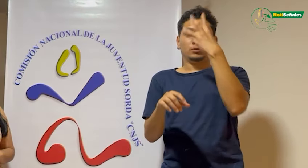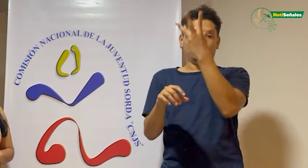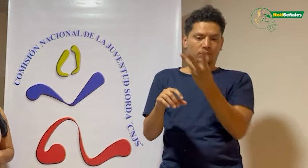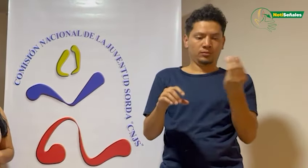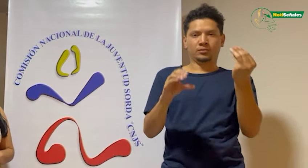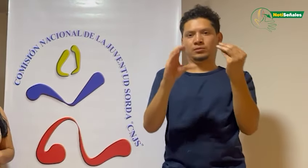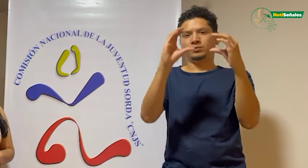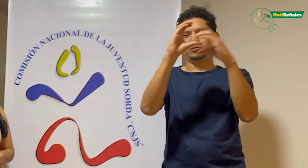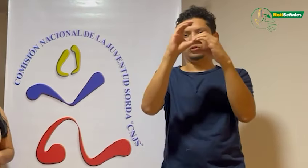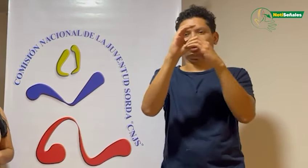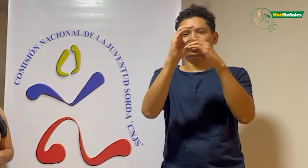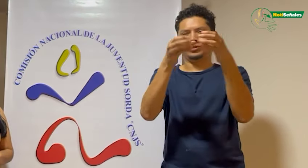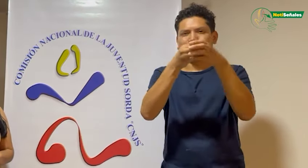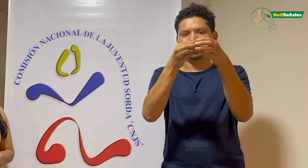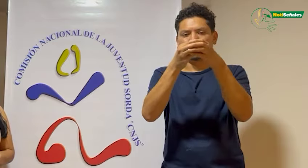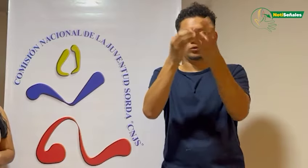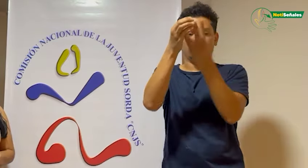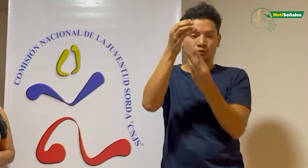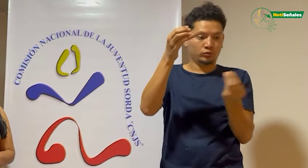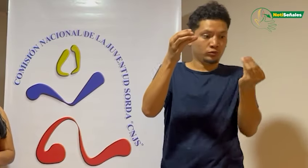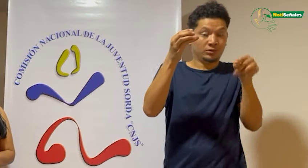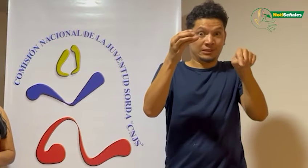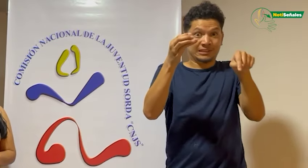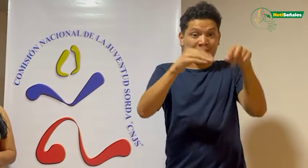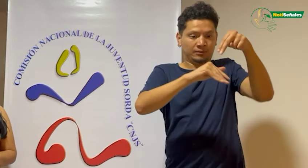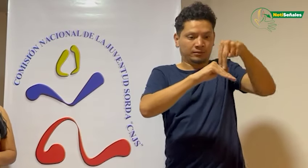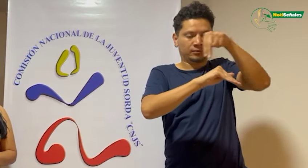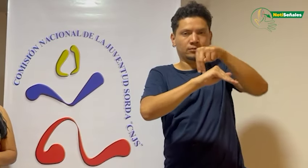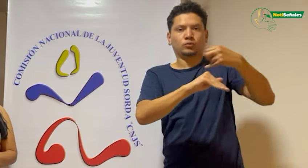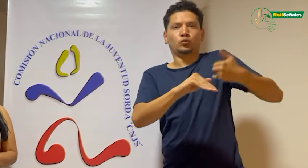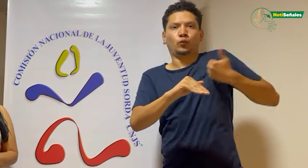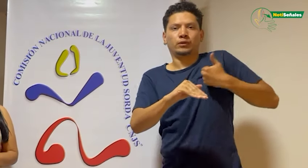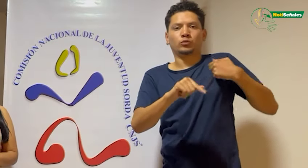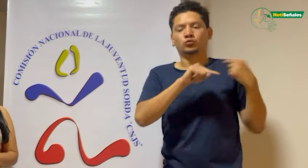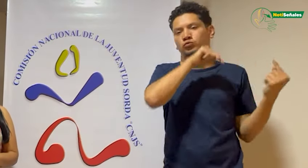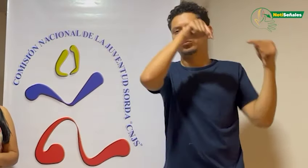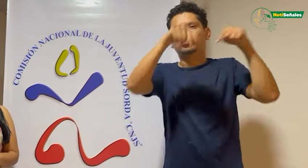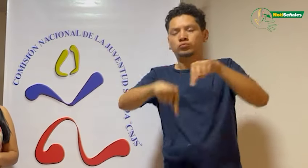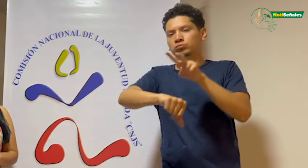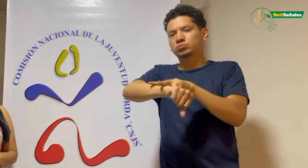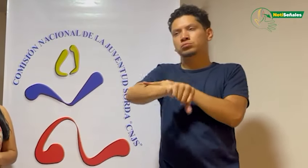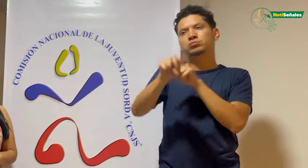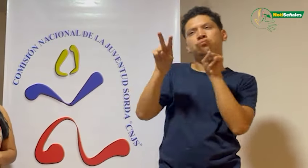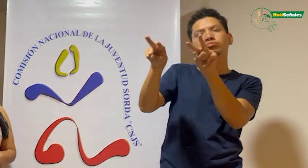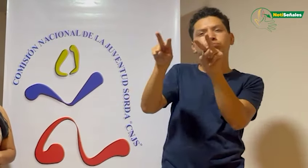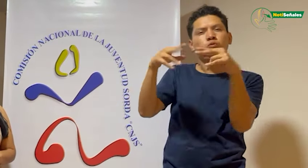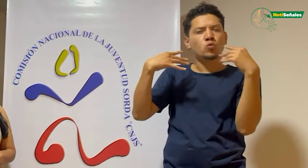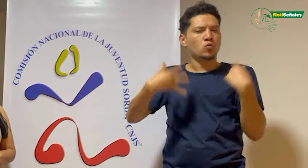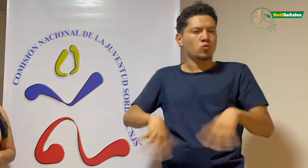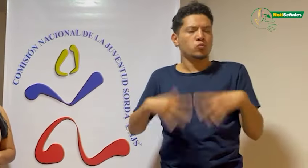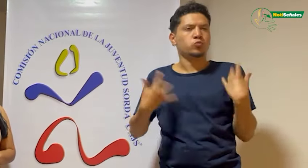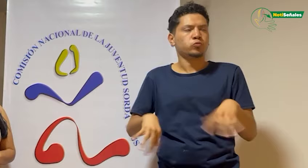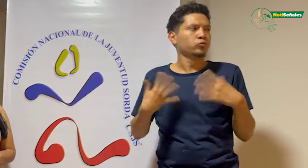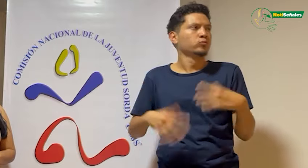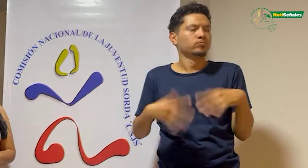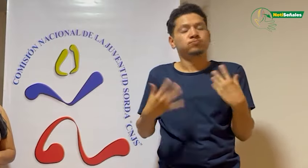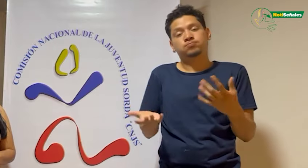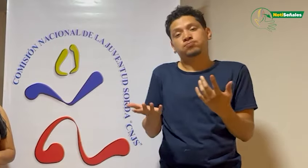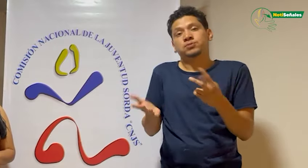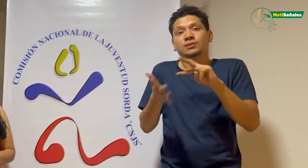Consejo de juventud sordos de Bogotá que hace parte de la asociación de sordos de sorde booc de esta asamblea